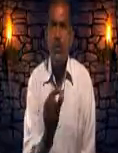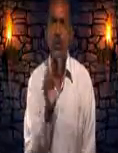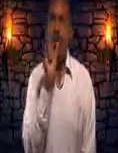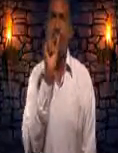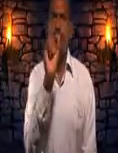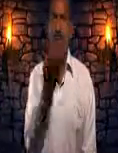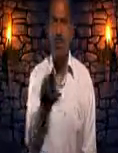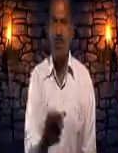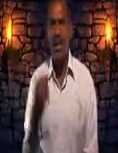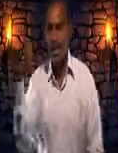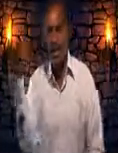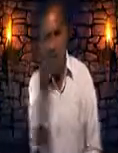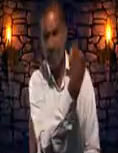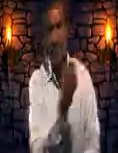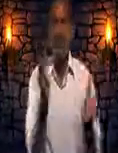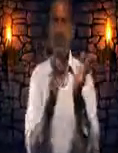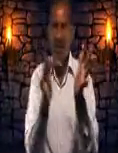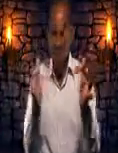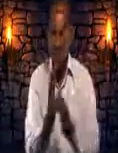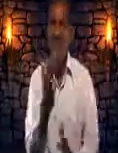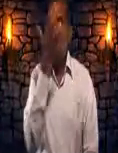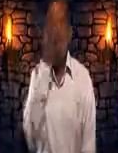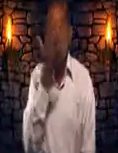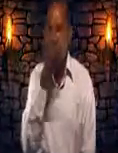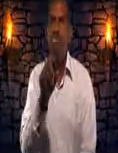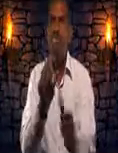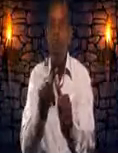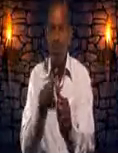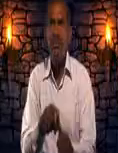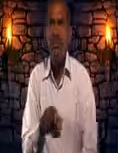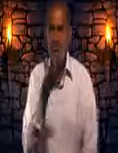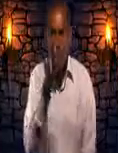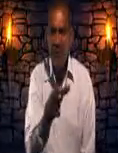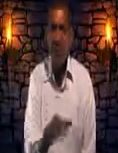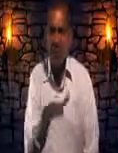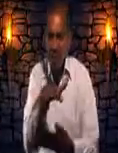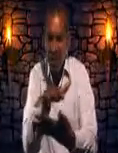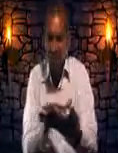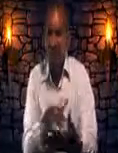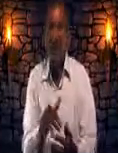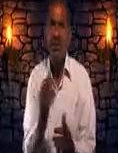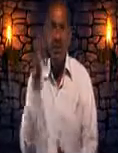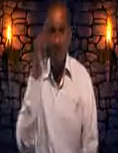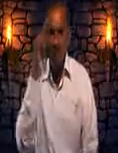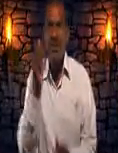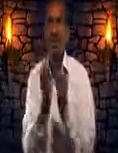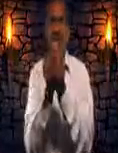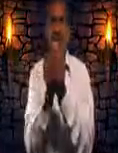இப்படி சொன்னார்கள். ஏனெனில் இயேசுவை கிறிஸ்து என்று எவனாவது அறிக்கை பண்ணினால்